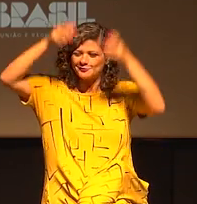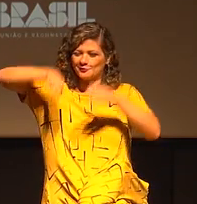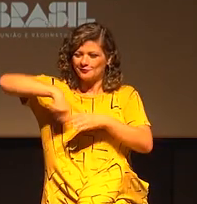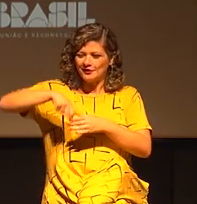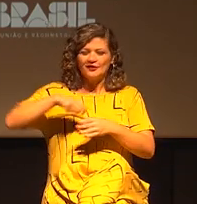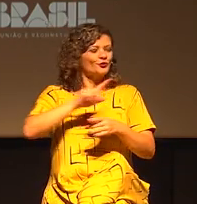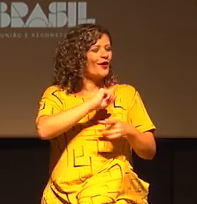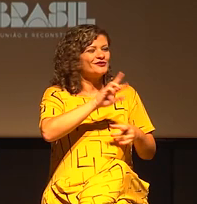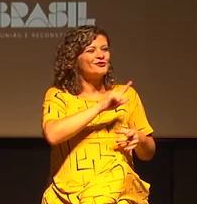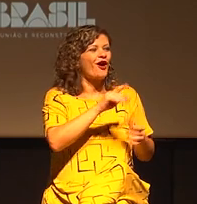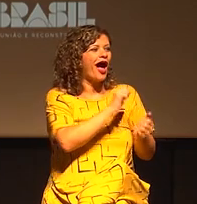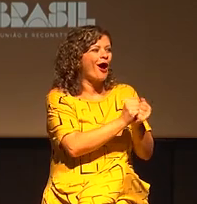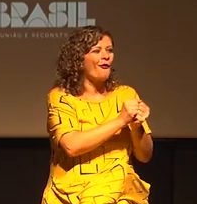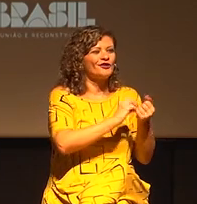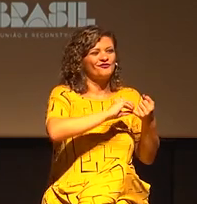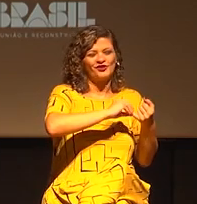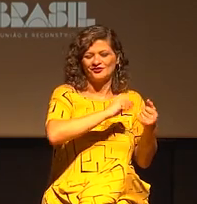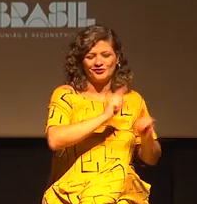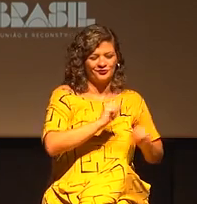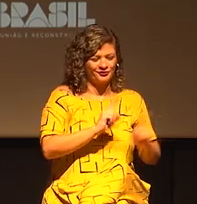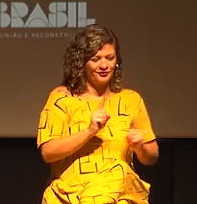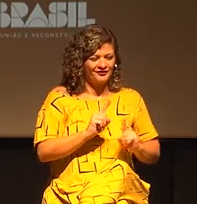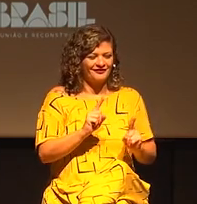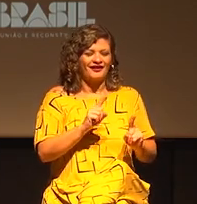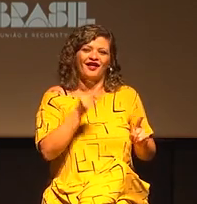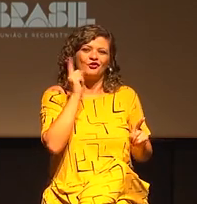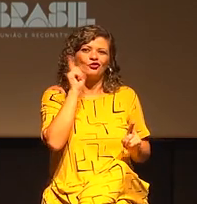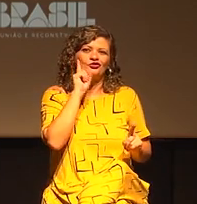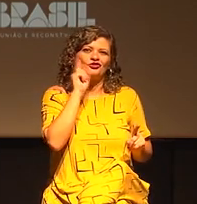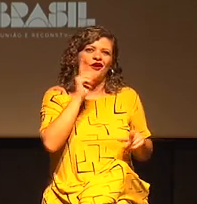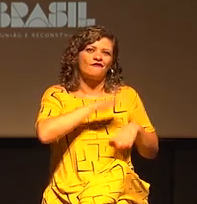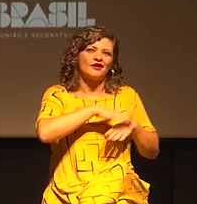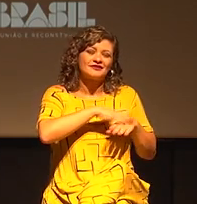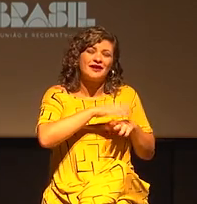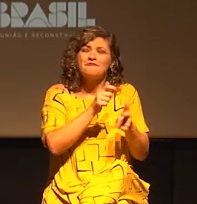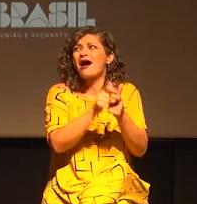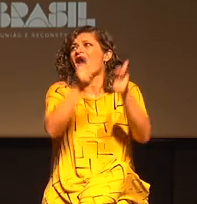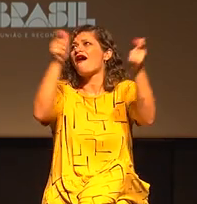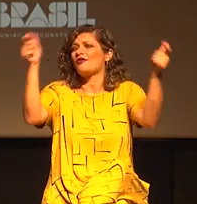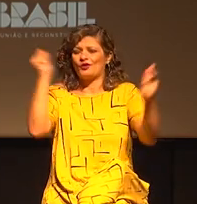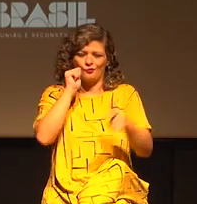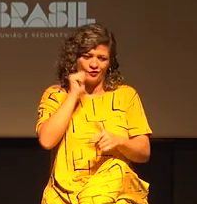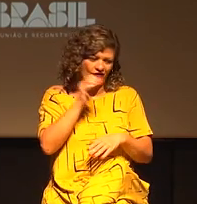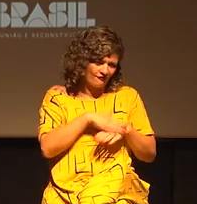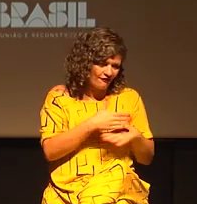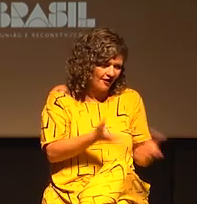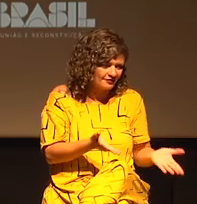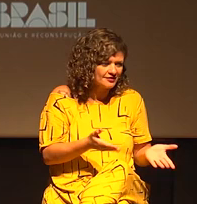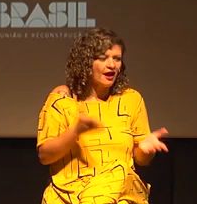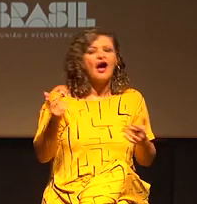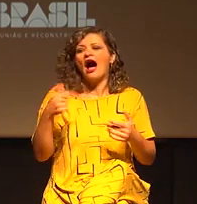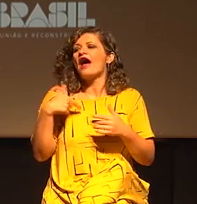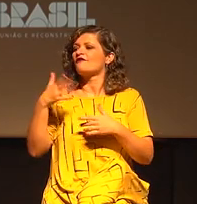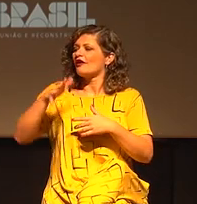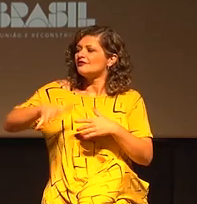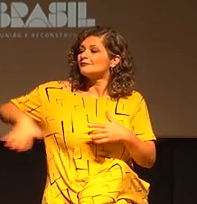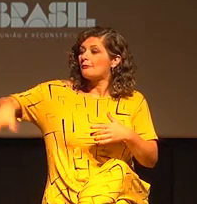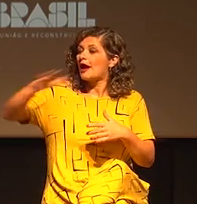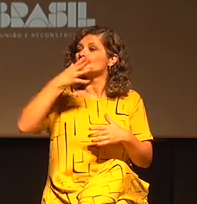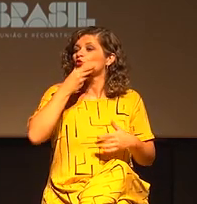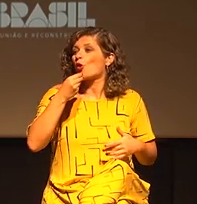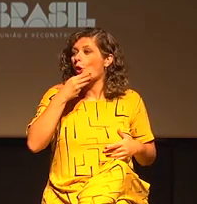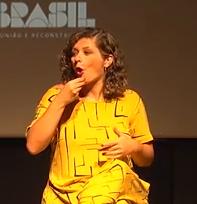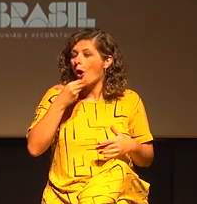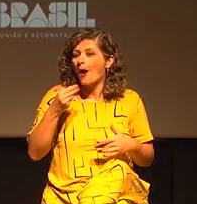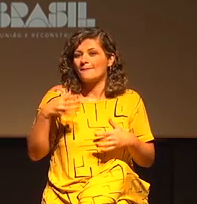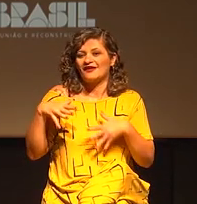comida do arroz e feijão né que é aquela tarefa ingrata do dia a dia que é das mulheres em geral aí aparece um grande espaço que os homens também que